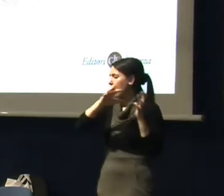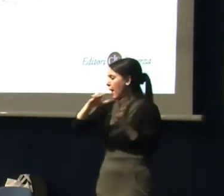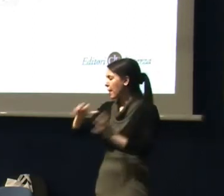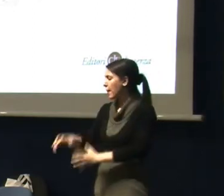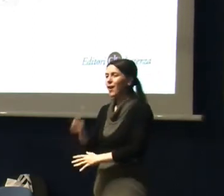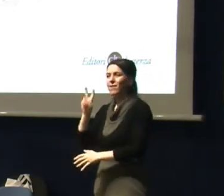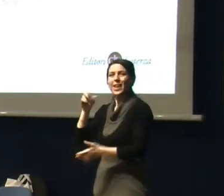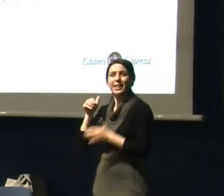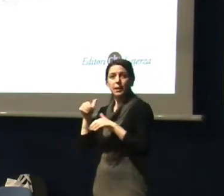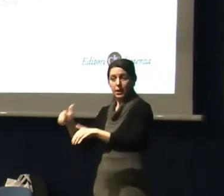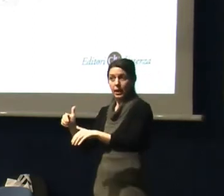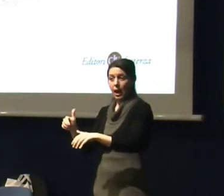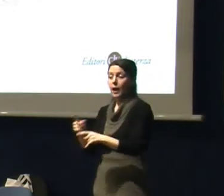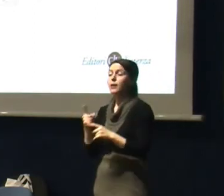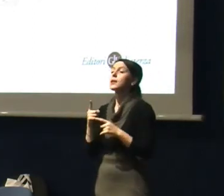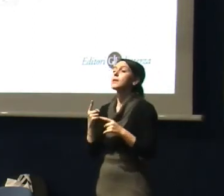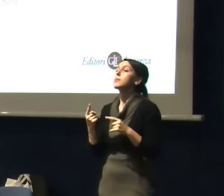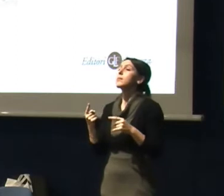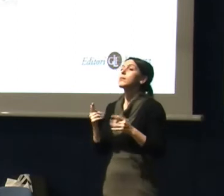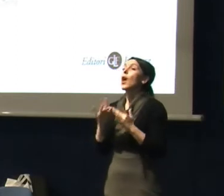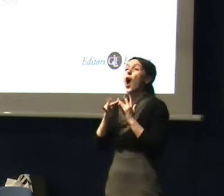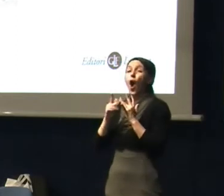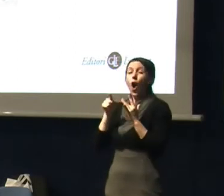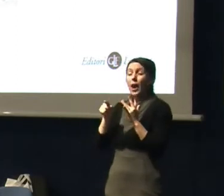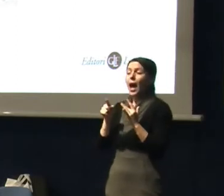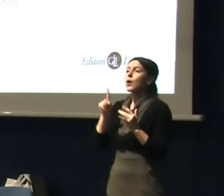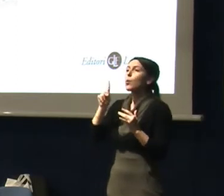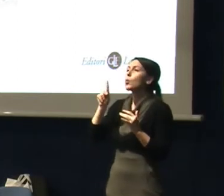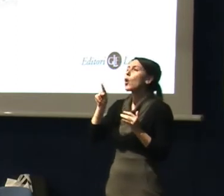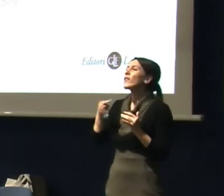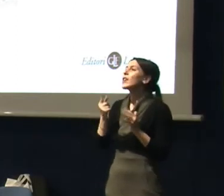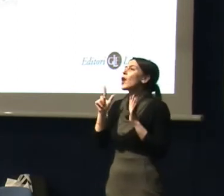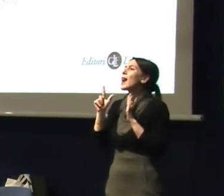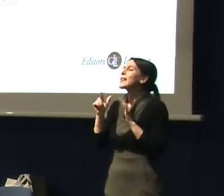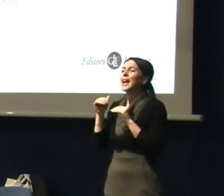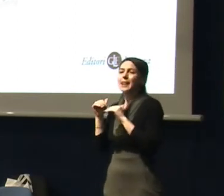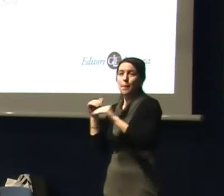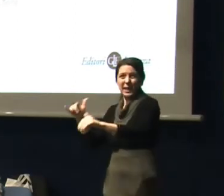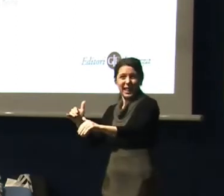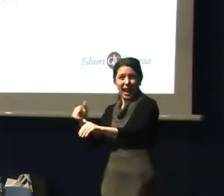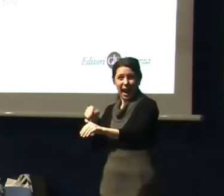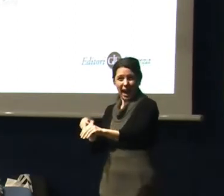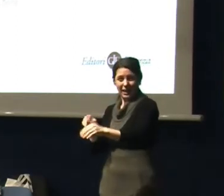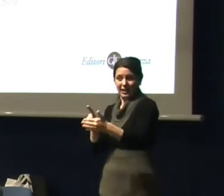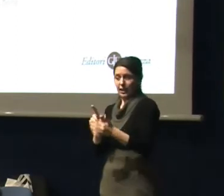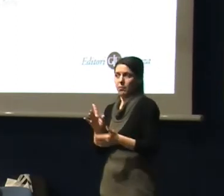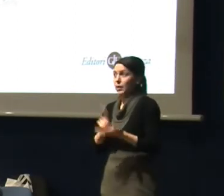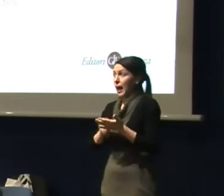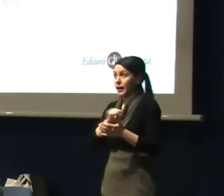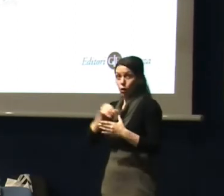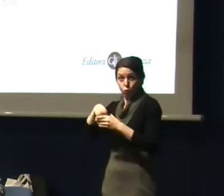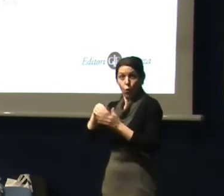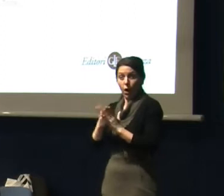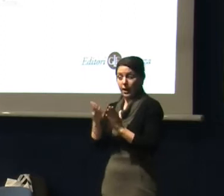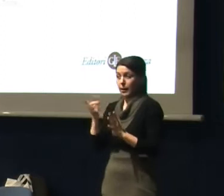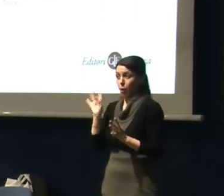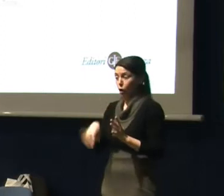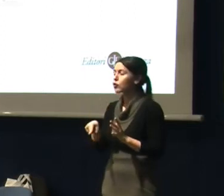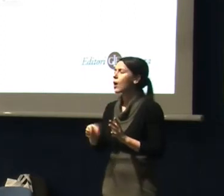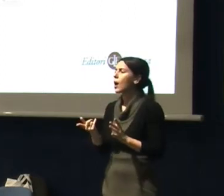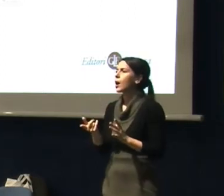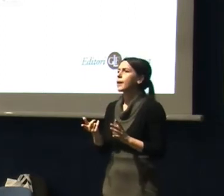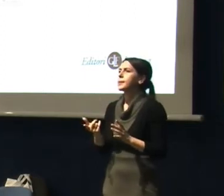l'online e ha contribuito soltanto con 1,7 miliardi dati del libero è evidente che